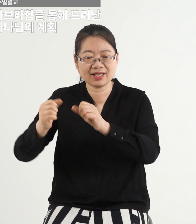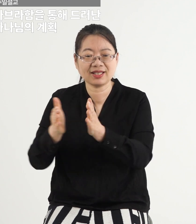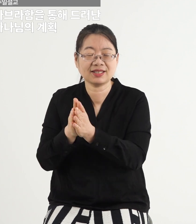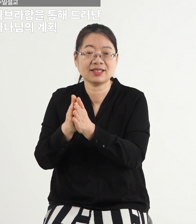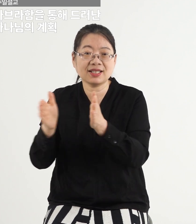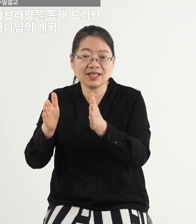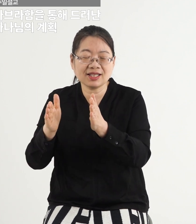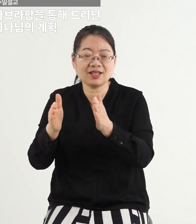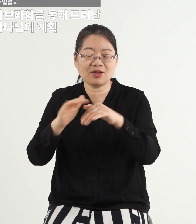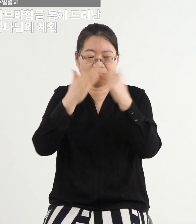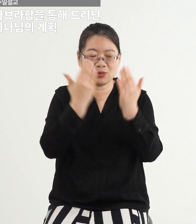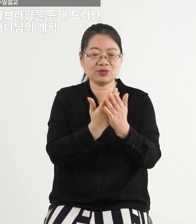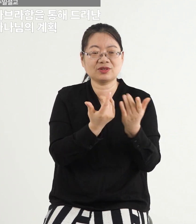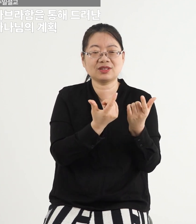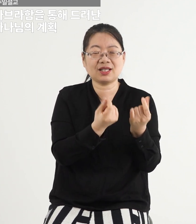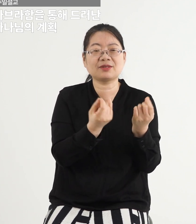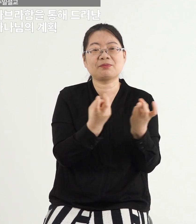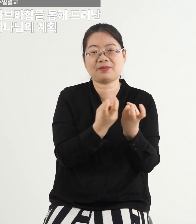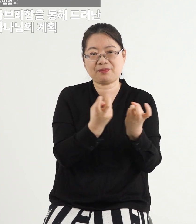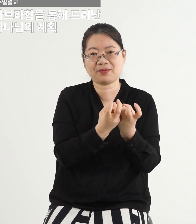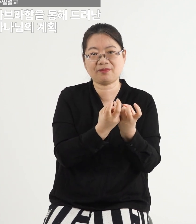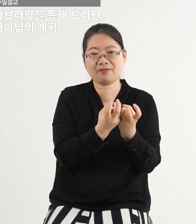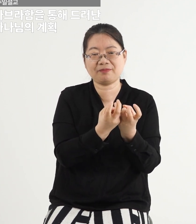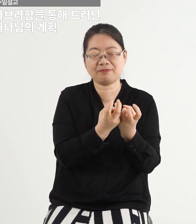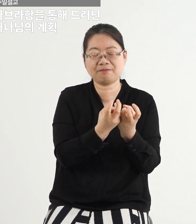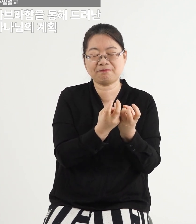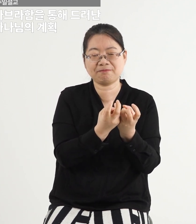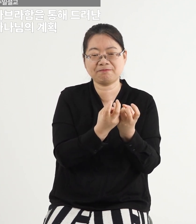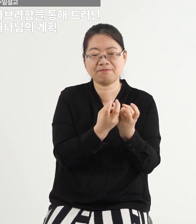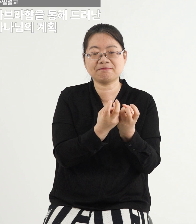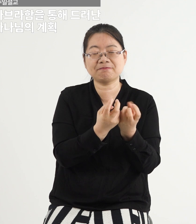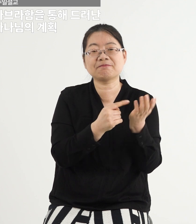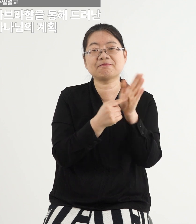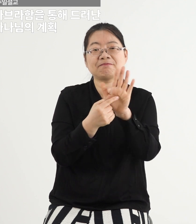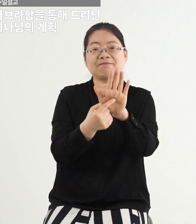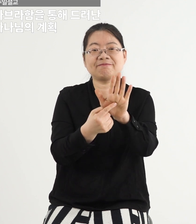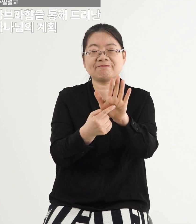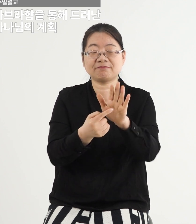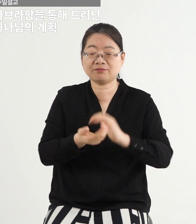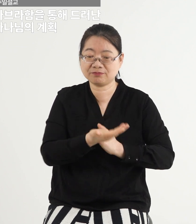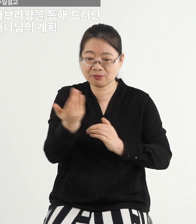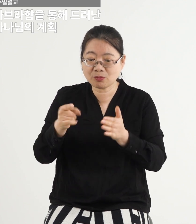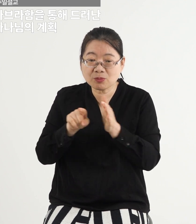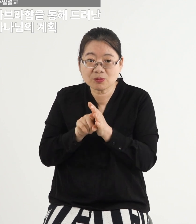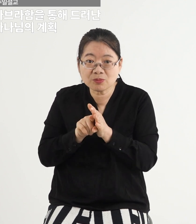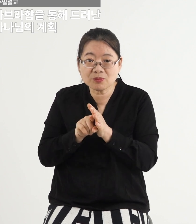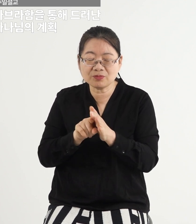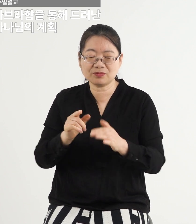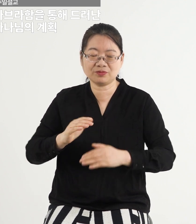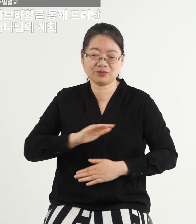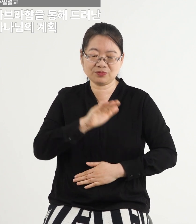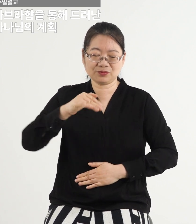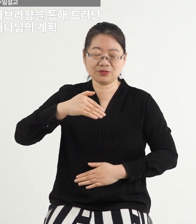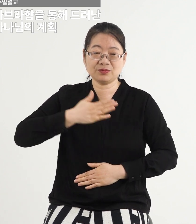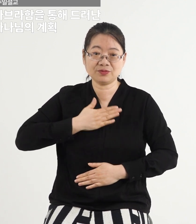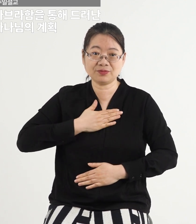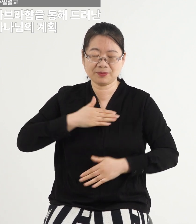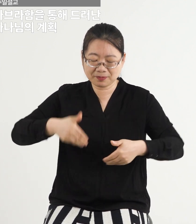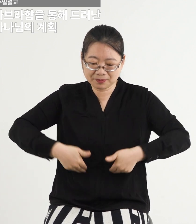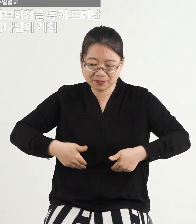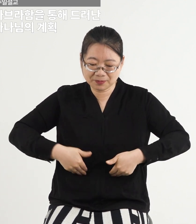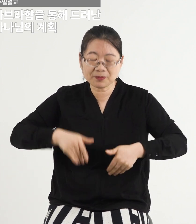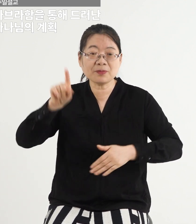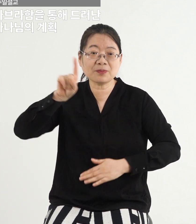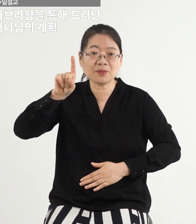식이에요. 사실은. 믿으십니까? 그러니까 우리에게 필요한 게 뭐냐면